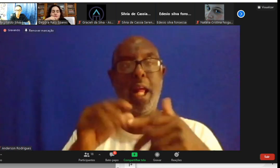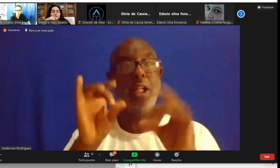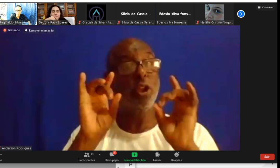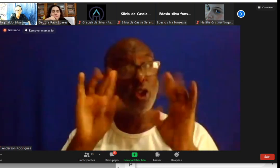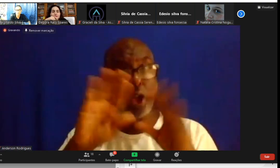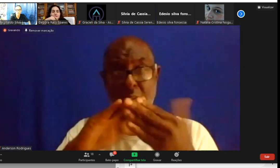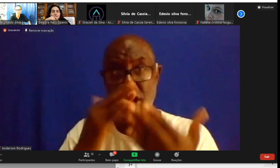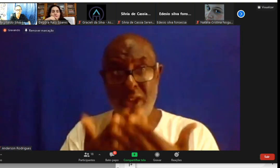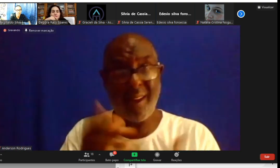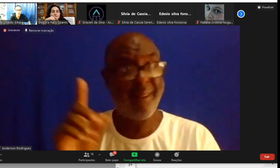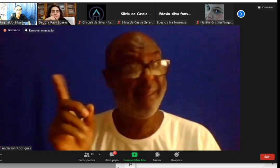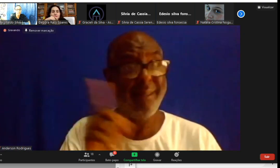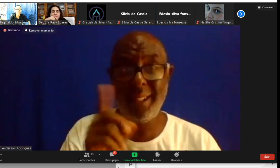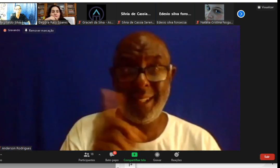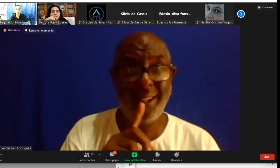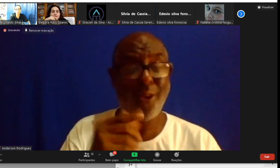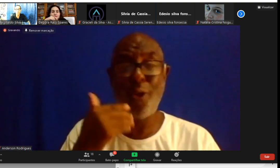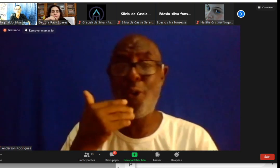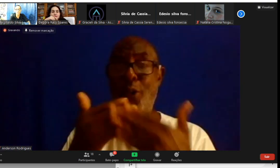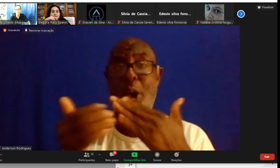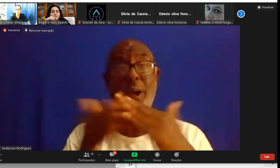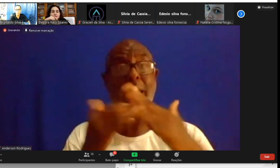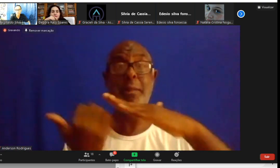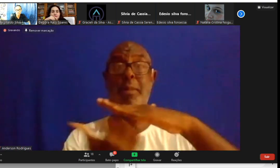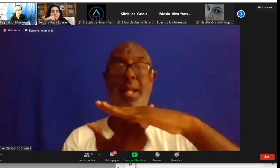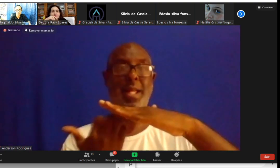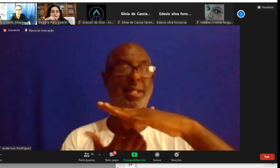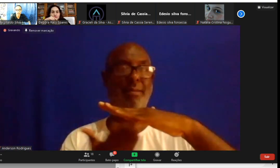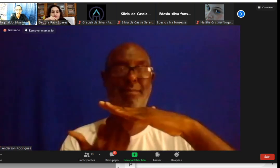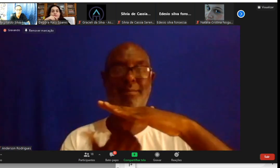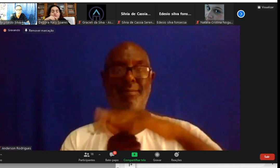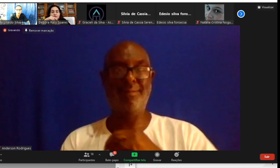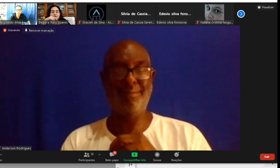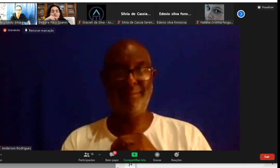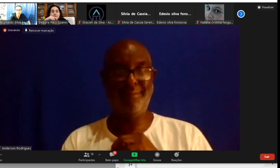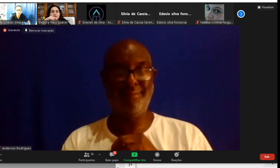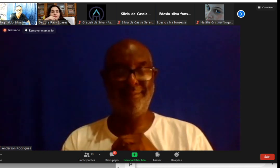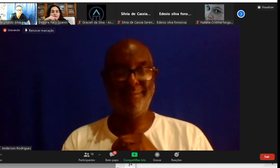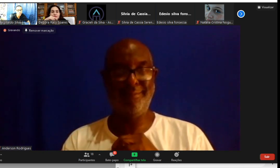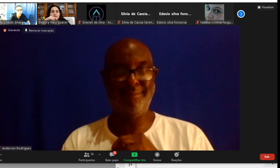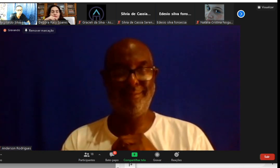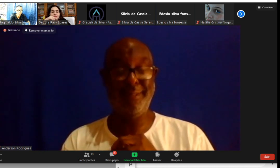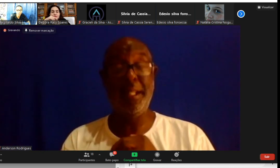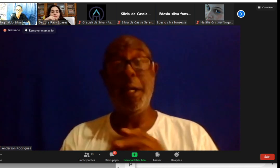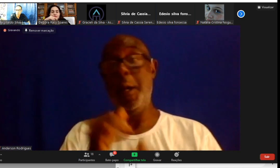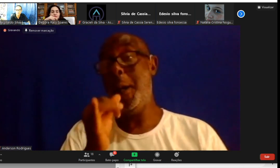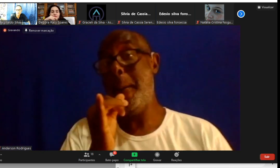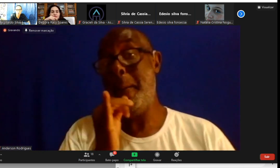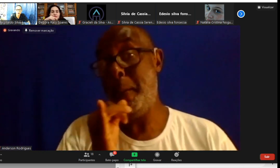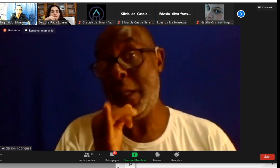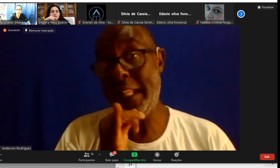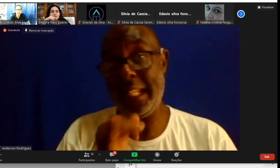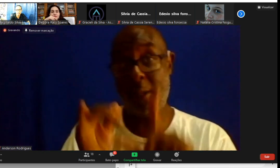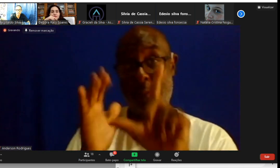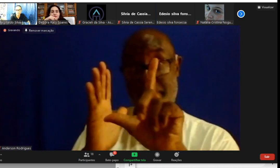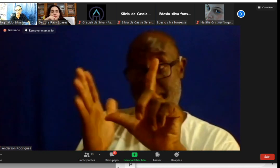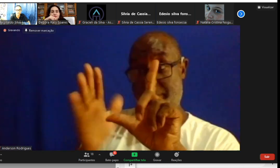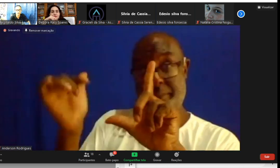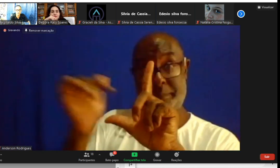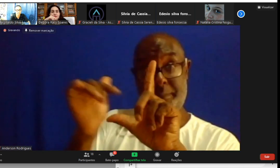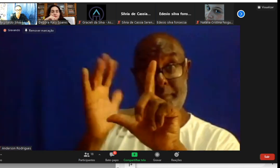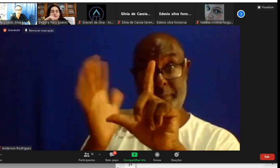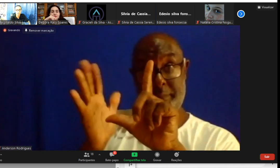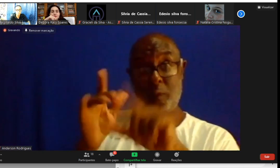ele consegue trabalhar, ele consegue não somente estudar, ele consegue fazer qualquer coisa em qualquer área que ele